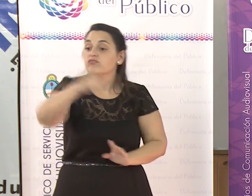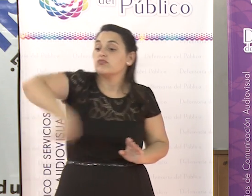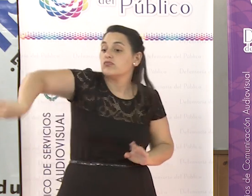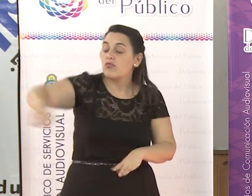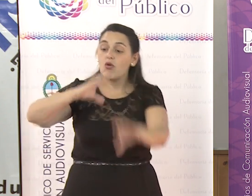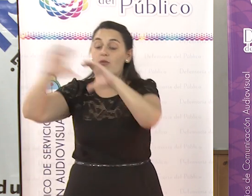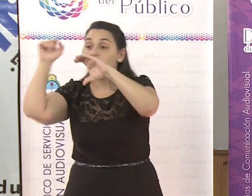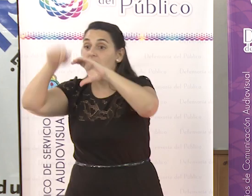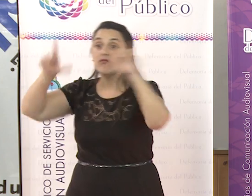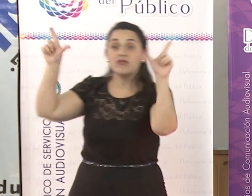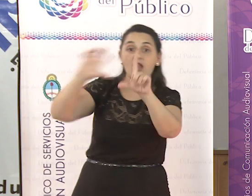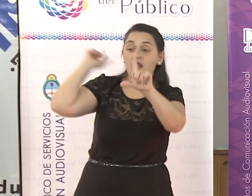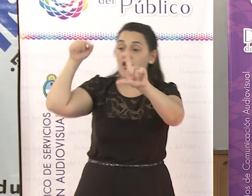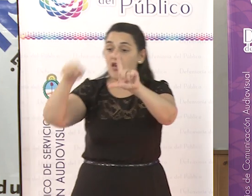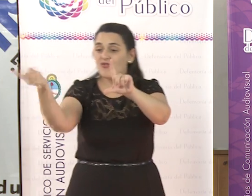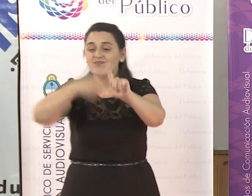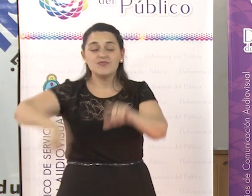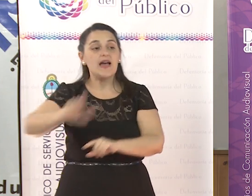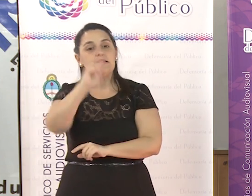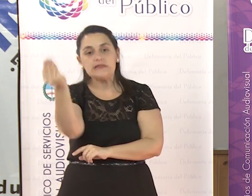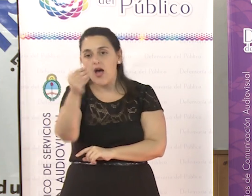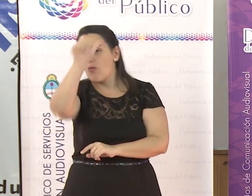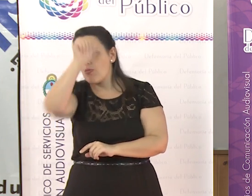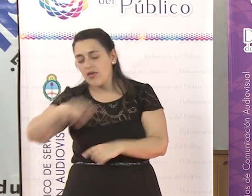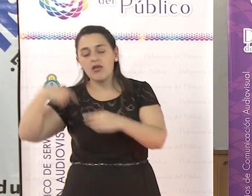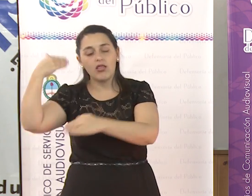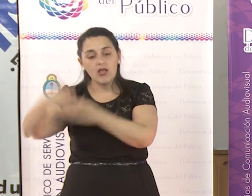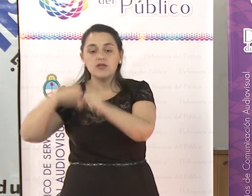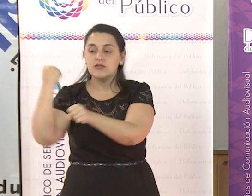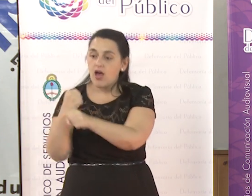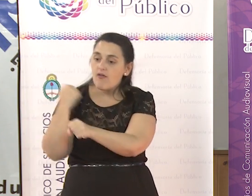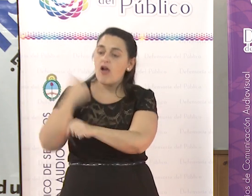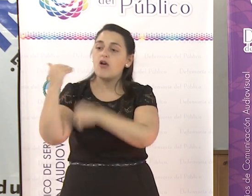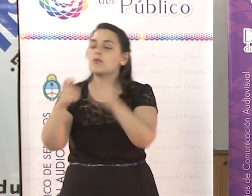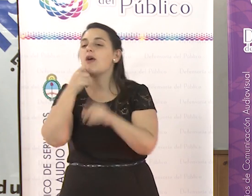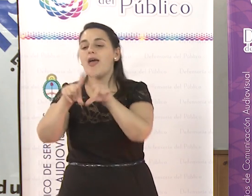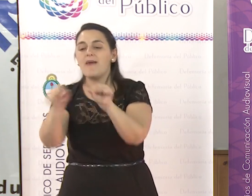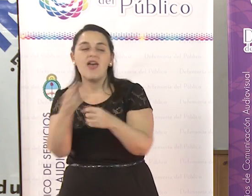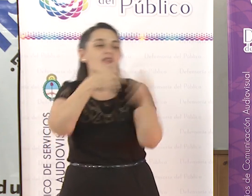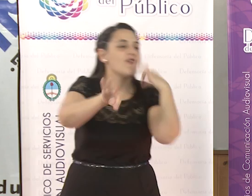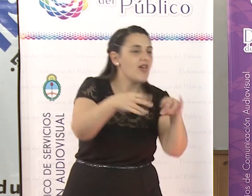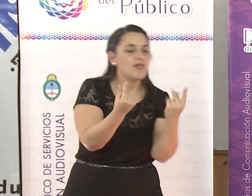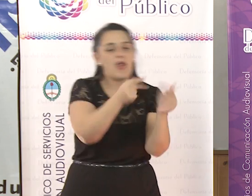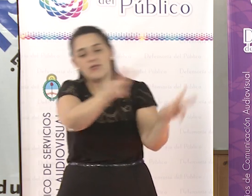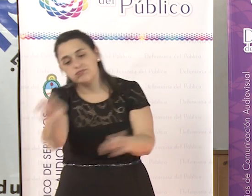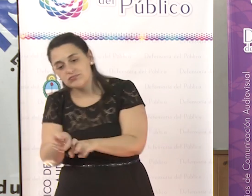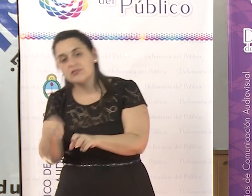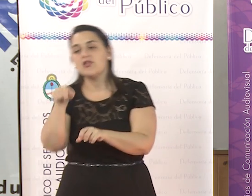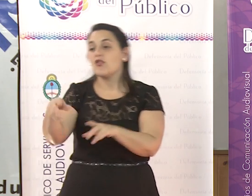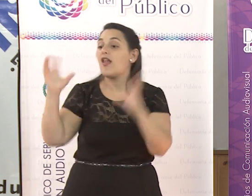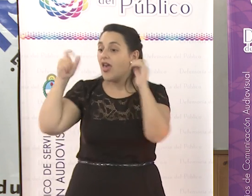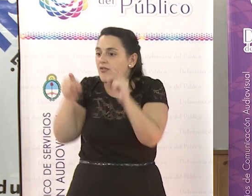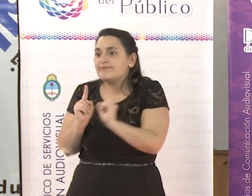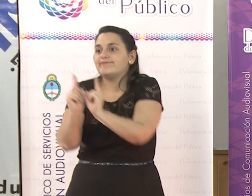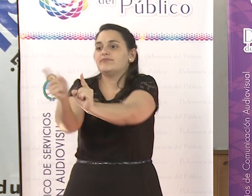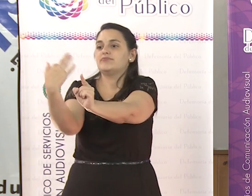comunicación hemos tenido que estar fin de semana entero prácticamente organizando venta en para la rifa actividades justamente para sostener el medio